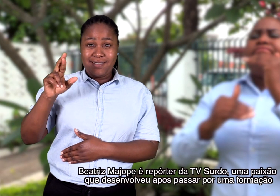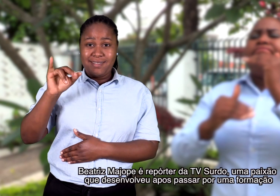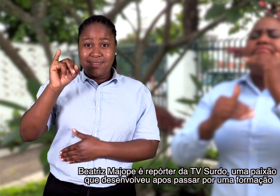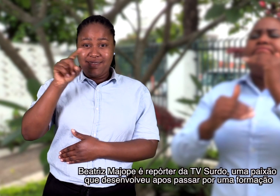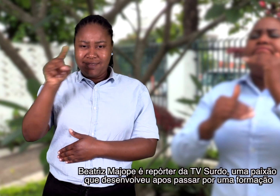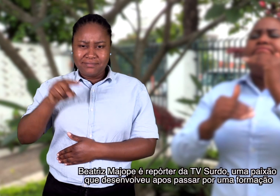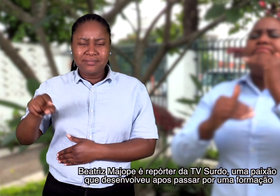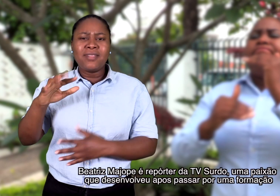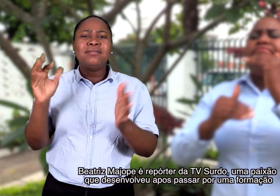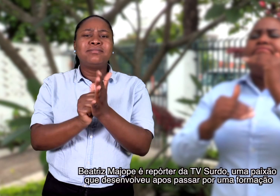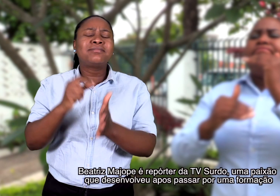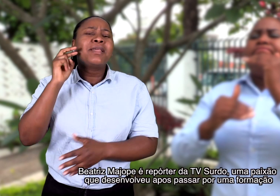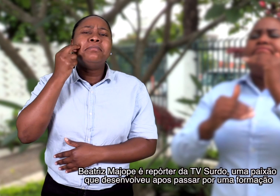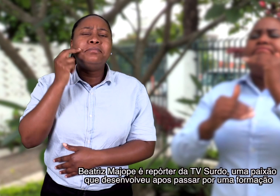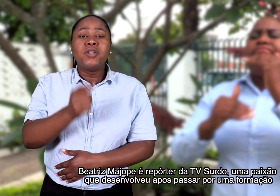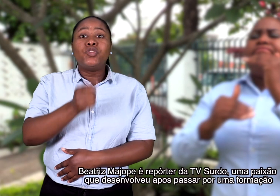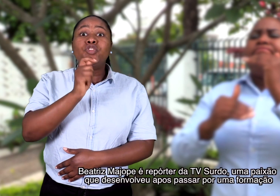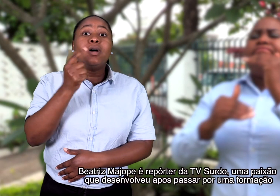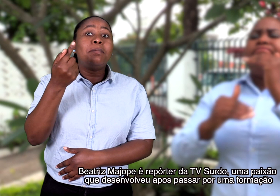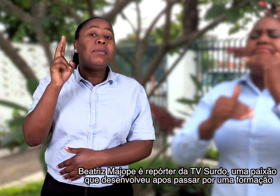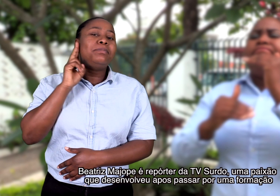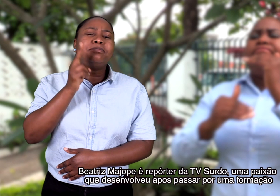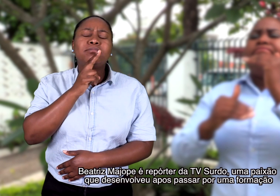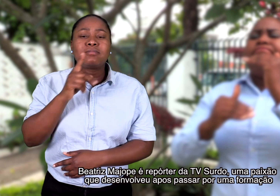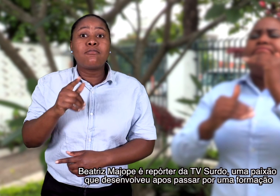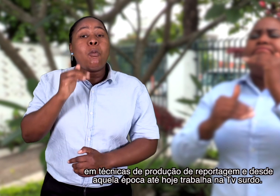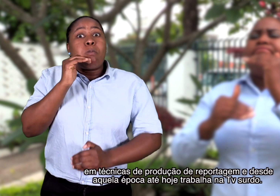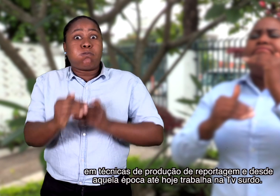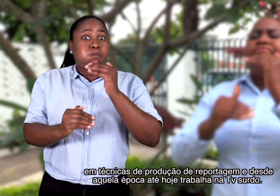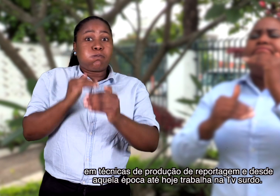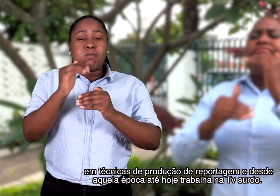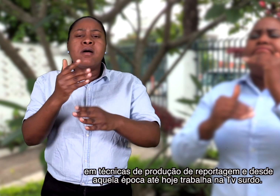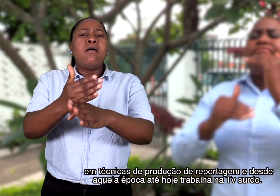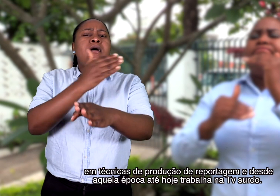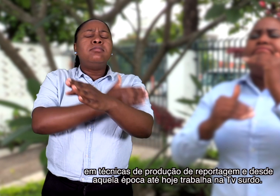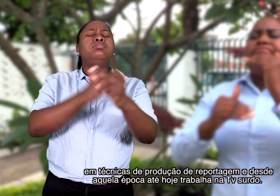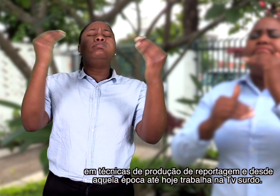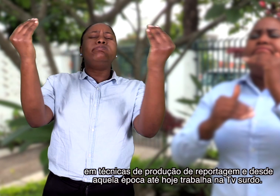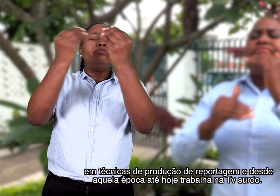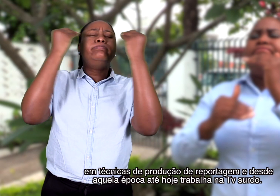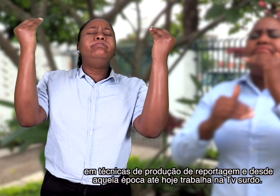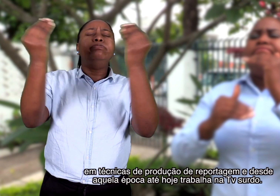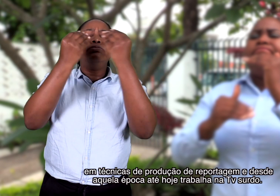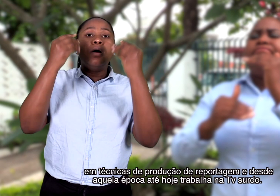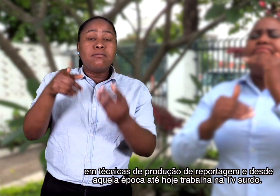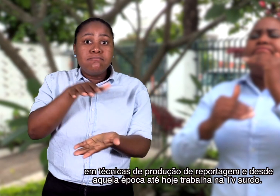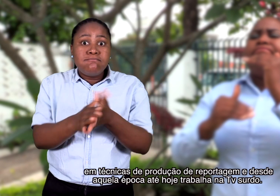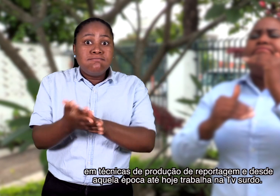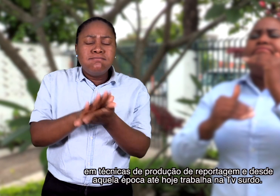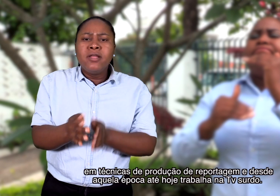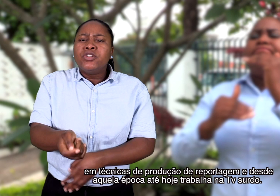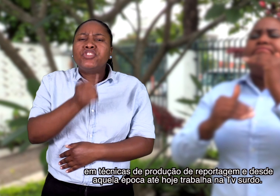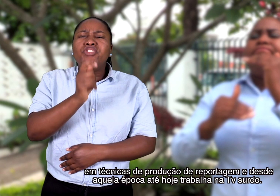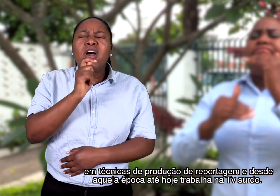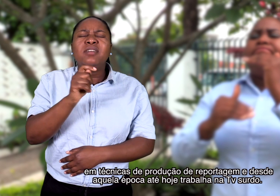Beatriz Majope é repórter da TV Surdo, uma paixão que desenvolveu após passar por uma formação em técnicas de produção de